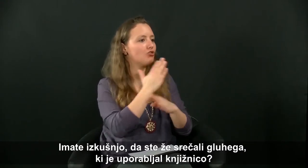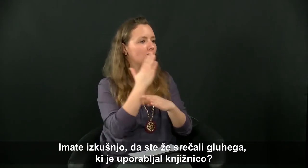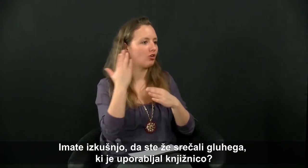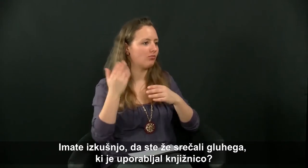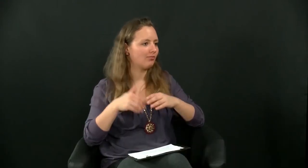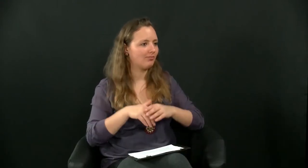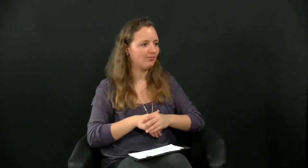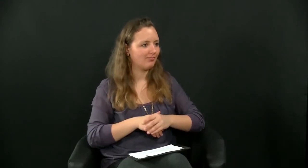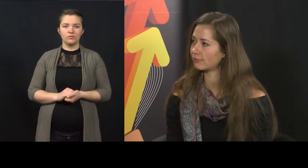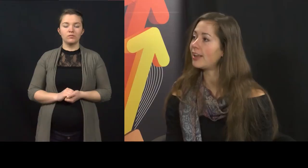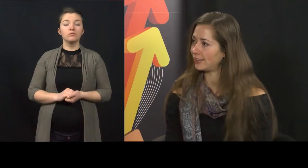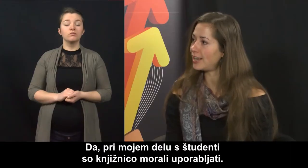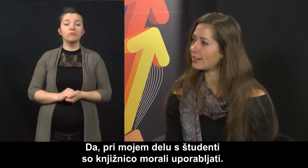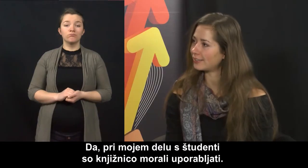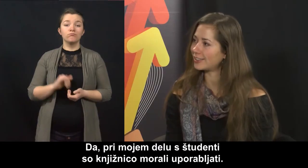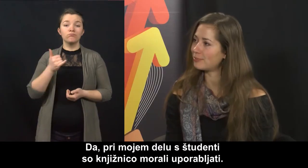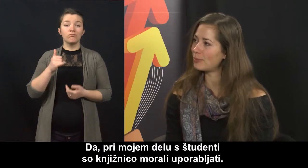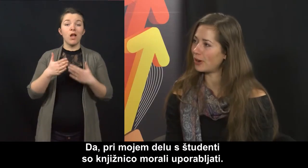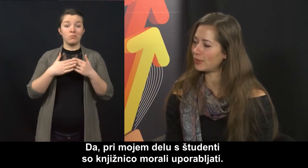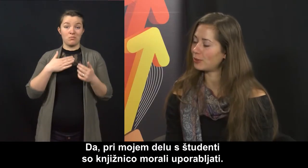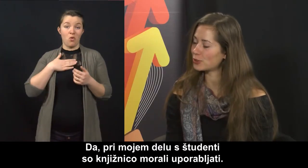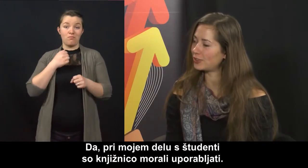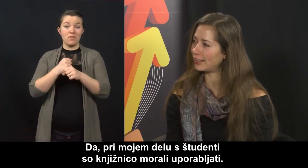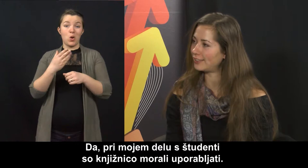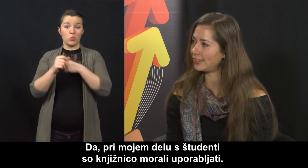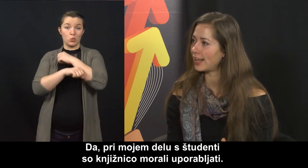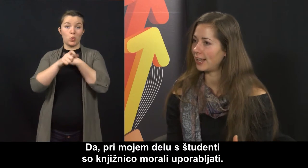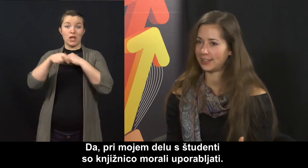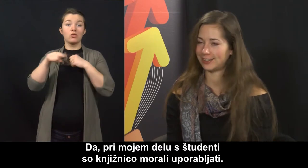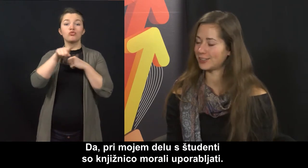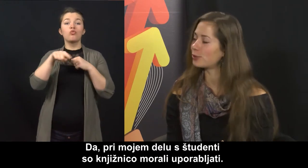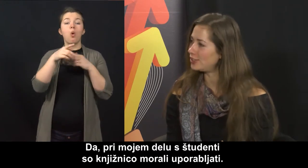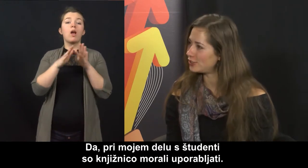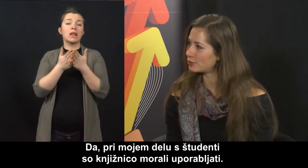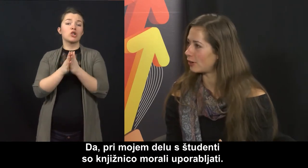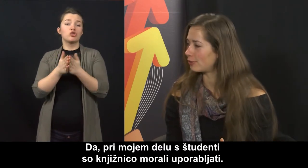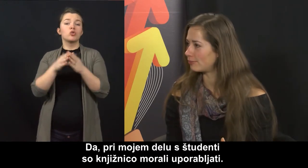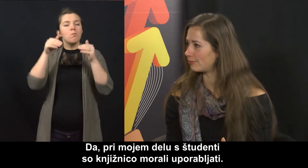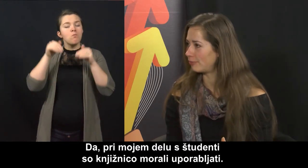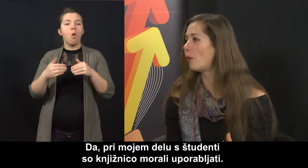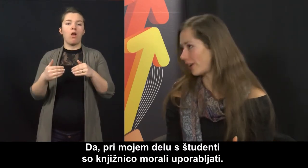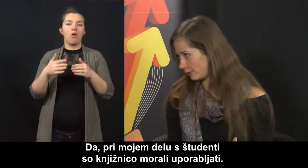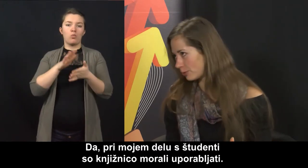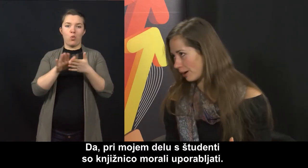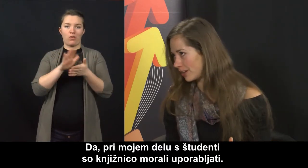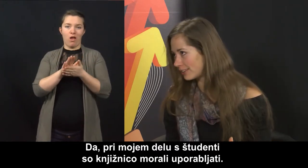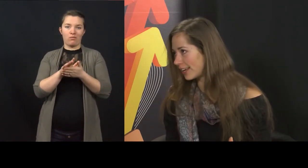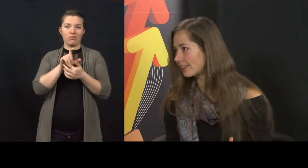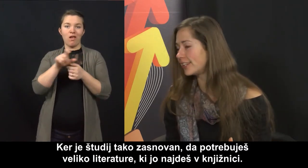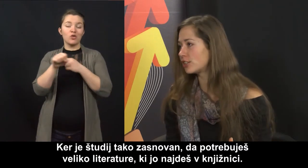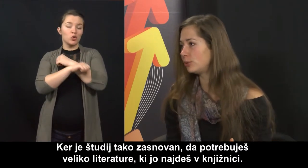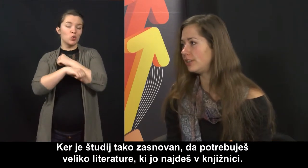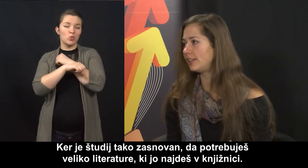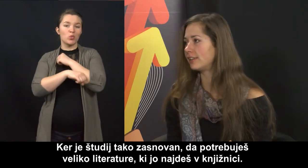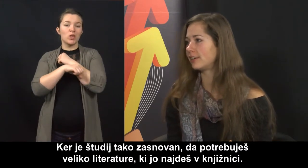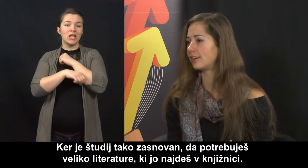uporablja knjižnico? Ja, pri mojem delu študenti so knjižnico morali uporabljati, ker